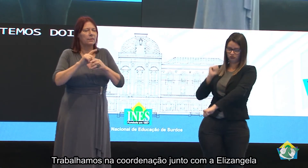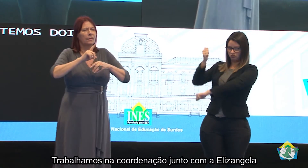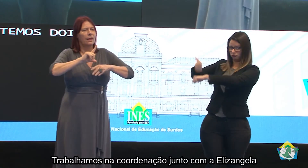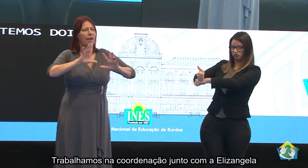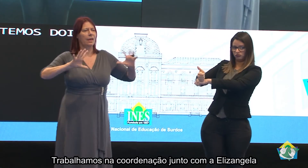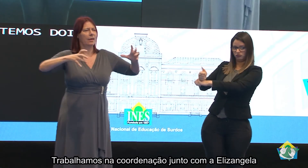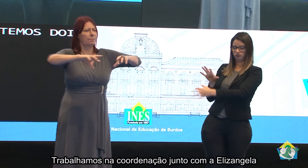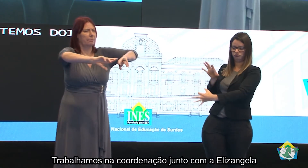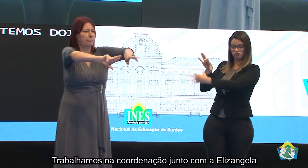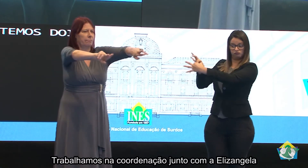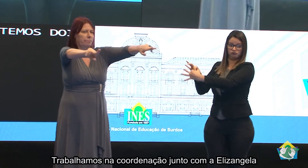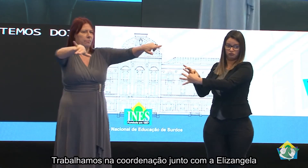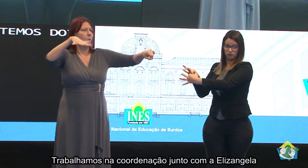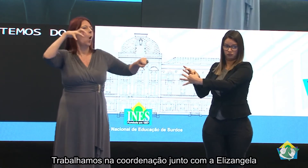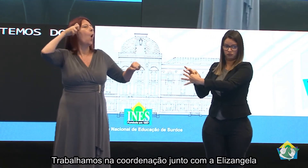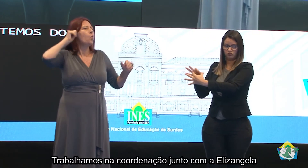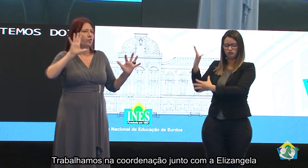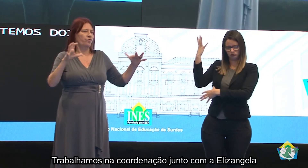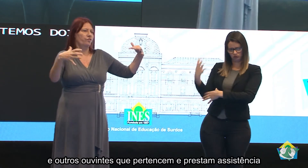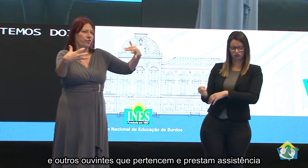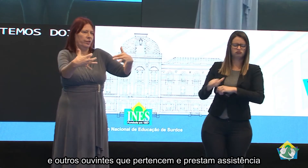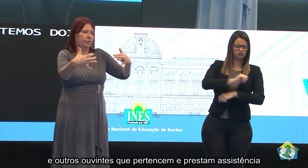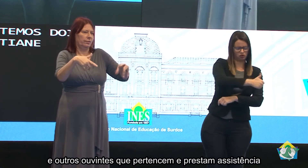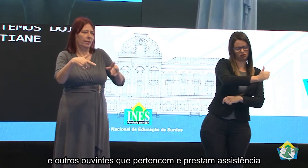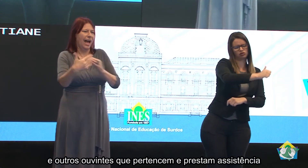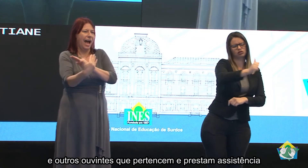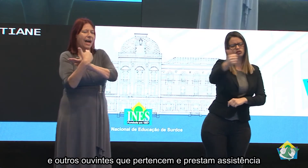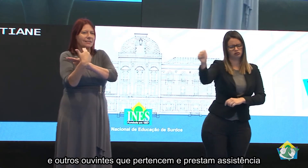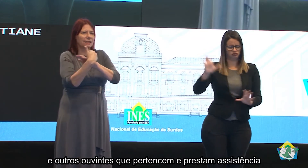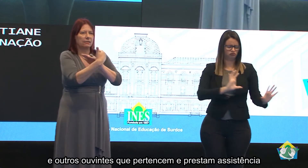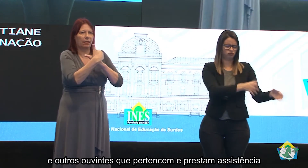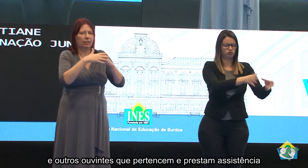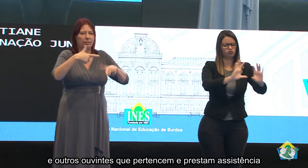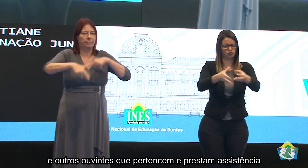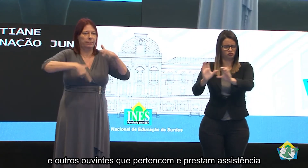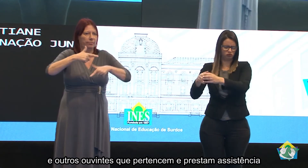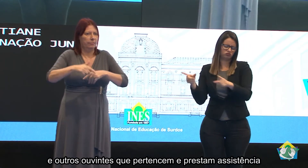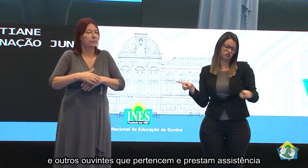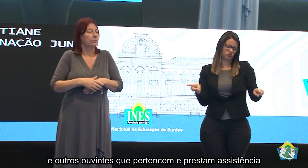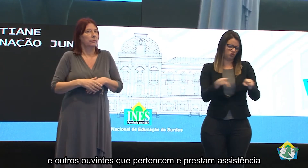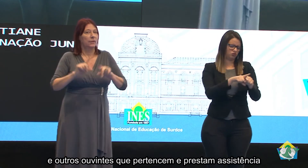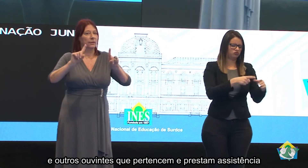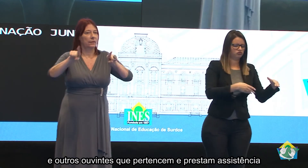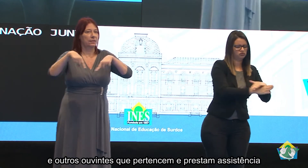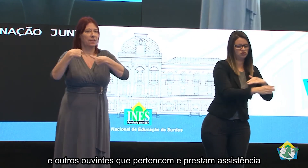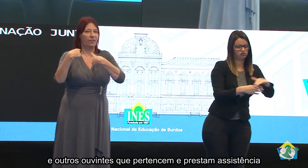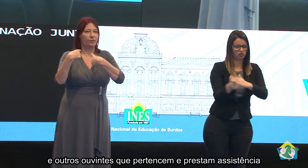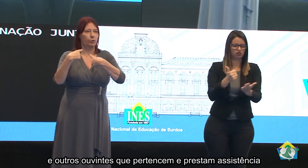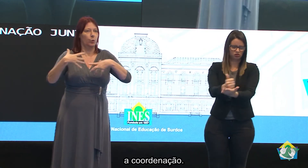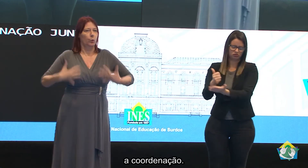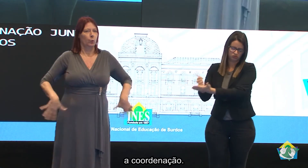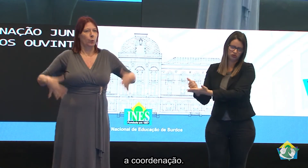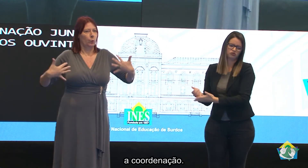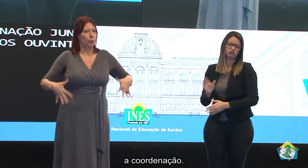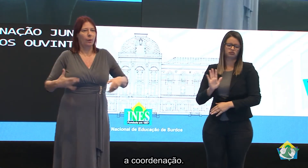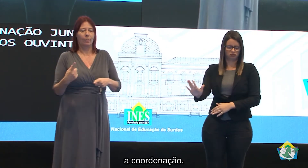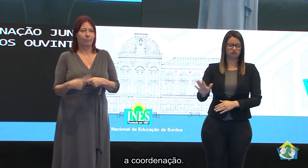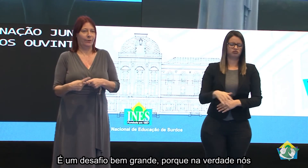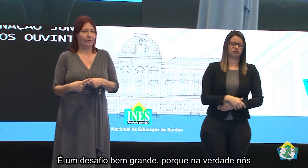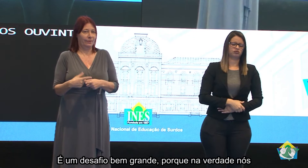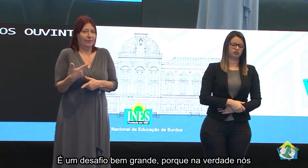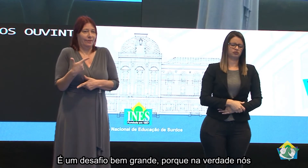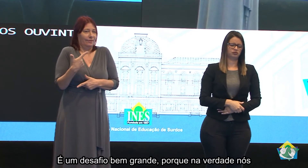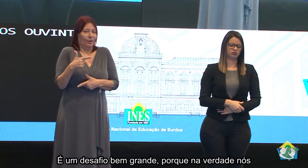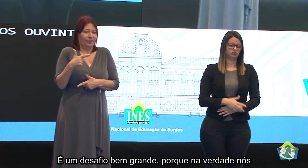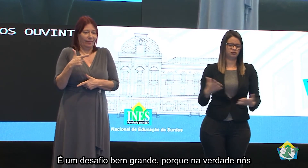Trabalhamos na coordenação junto com a Elisângela e outros ouvintes que pertencem e prestam assistência a coordenação.